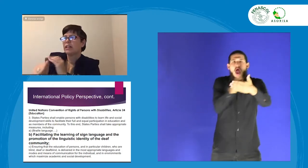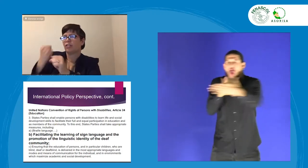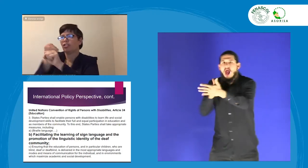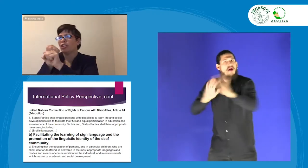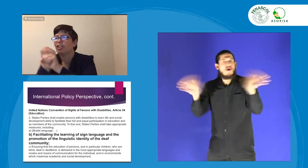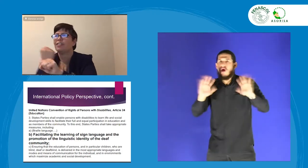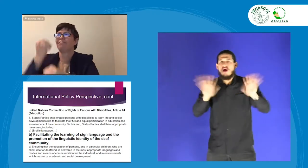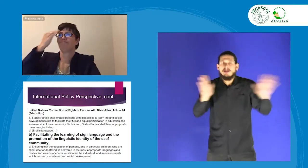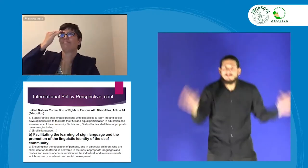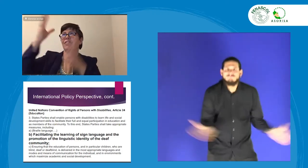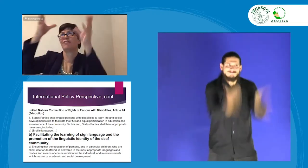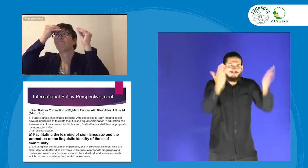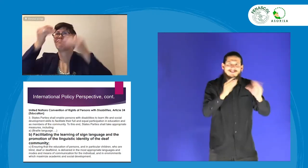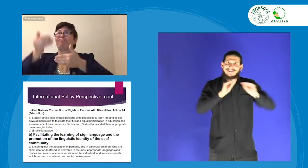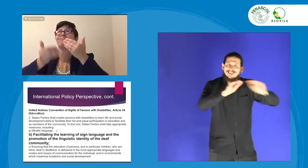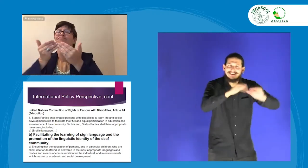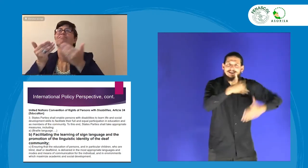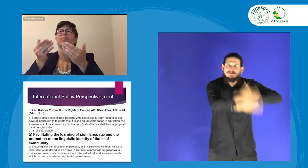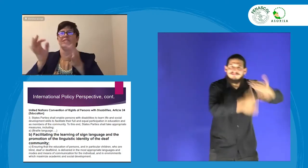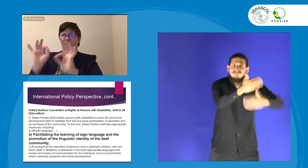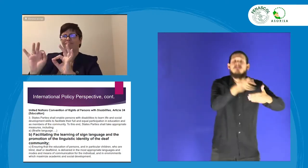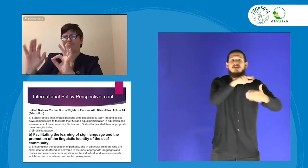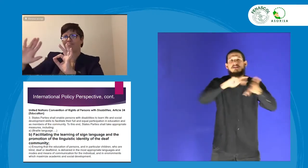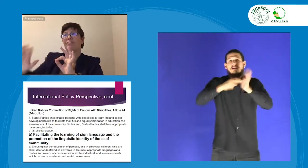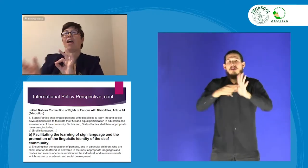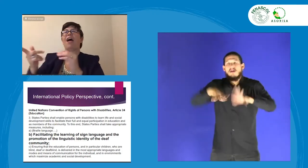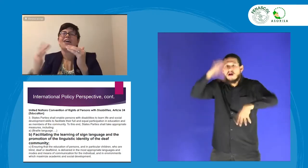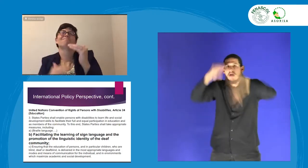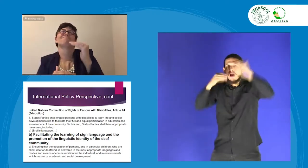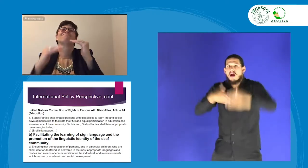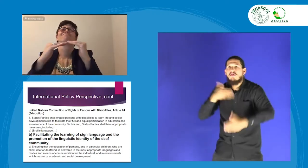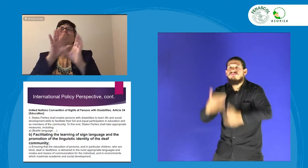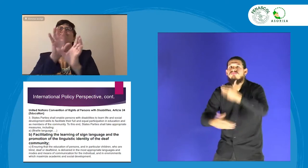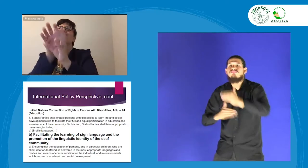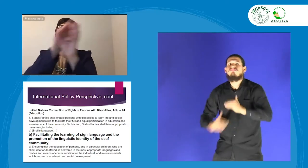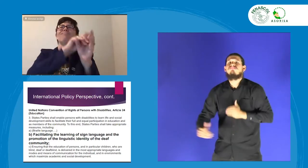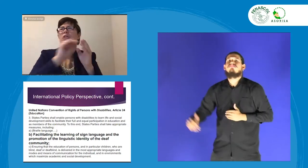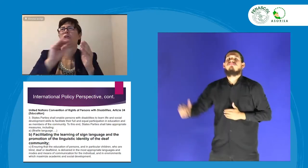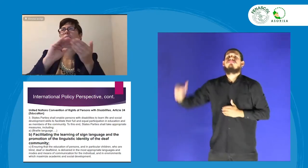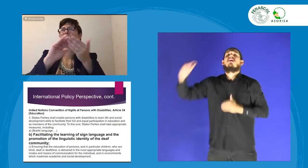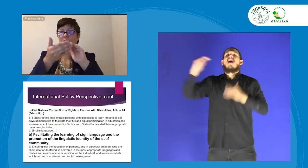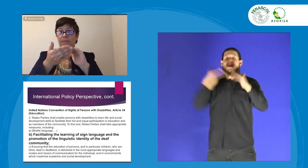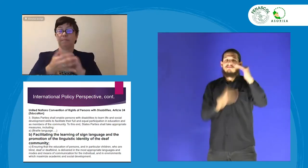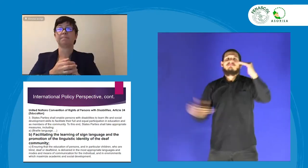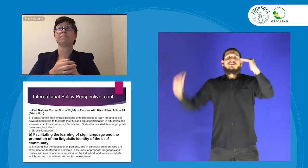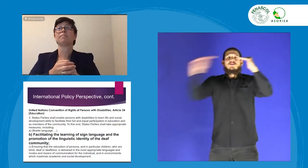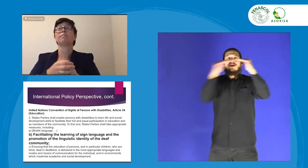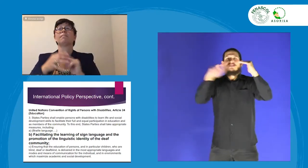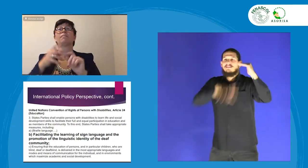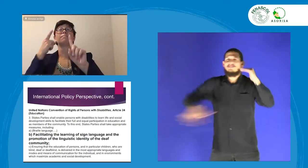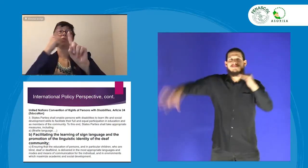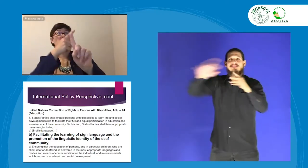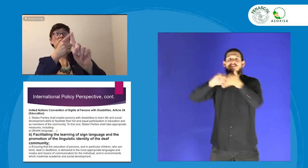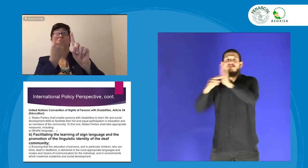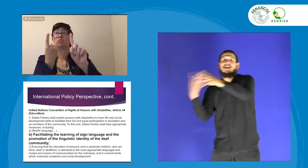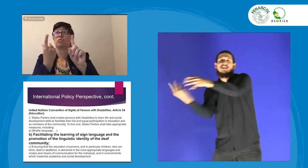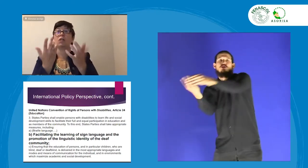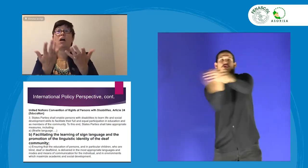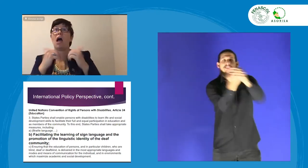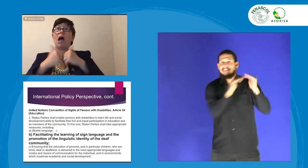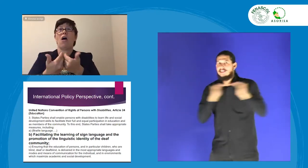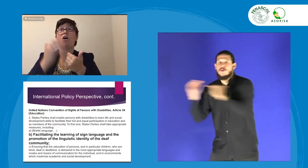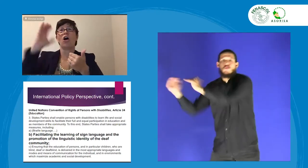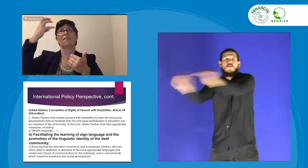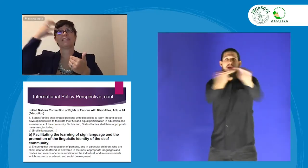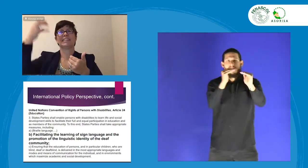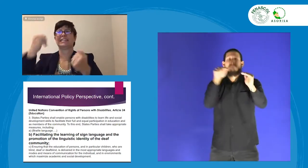se trate simplemente de dar subsidios o de buscar otro tipo de aspectos, sino que la persona con discapacidad pueda acceder a la